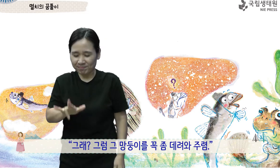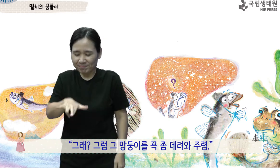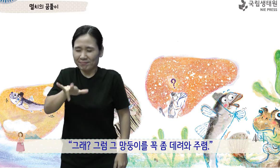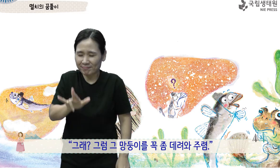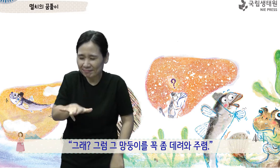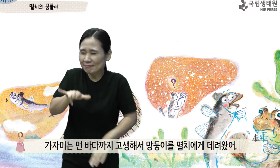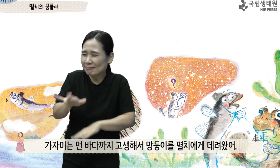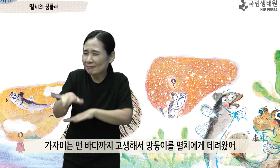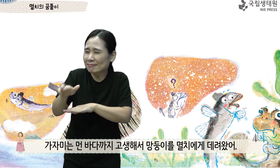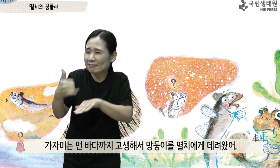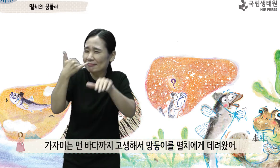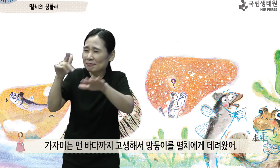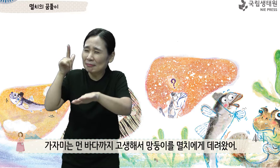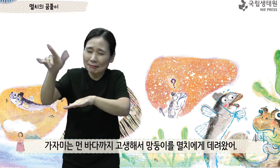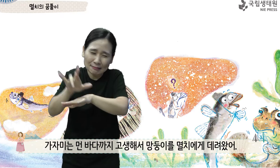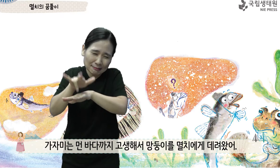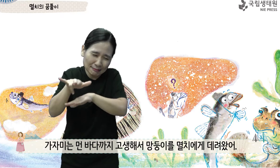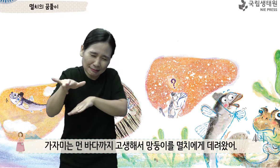주렴.